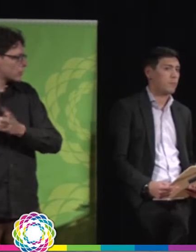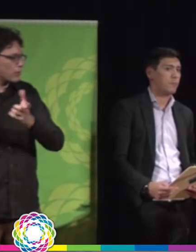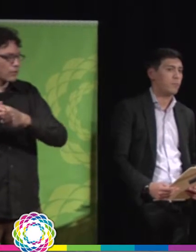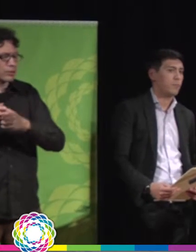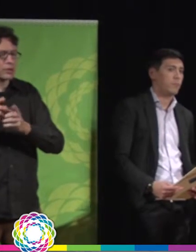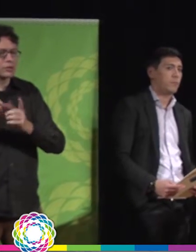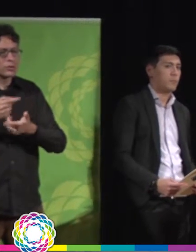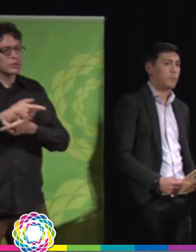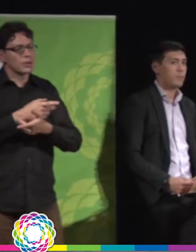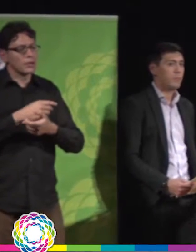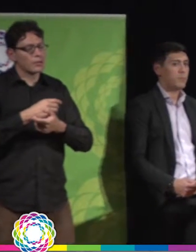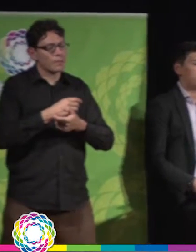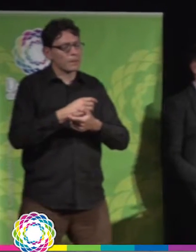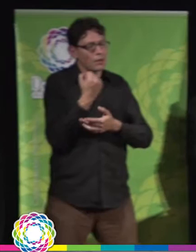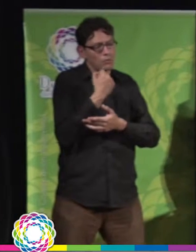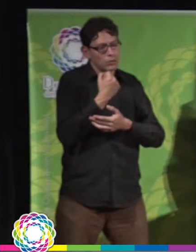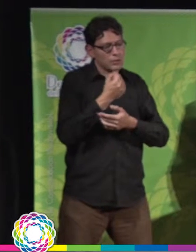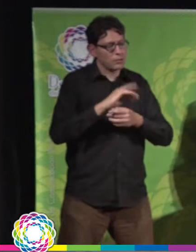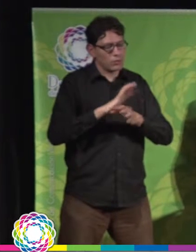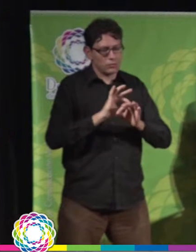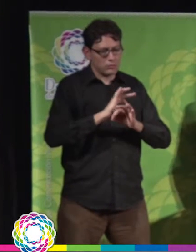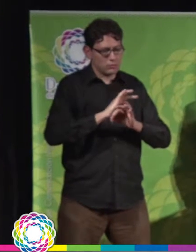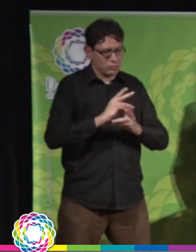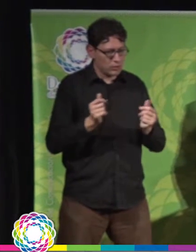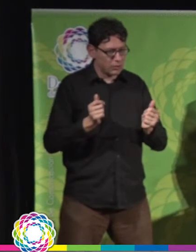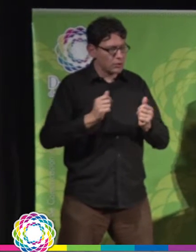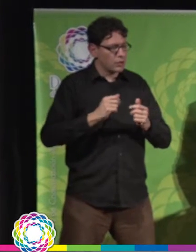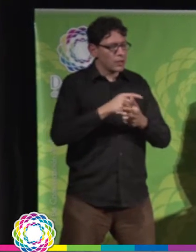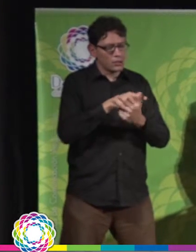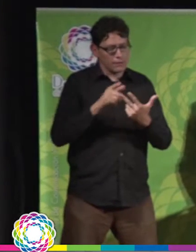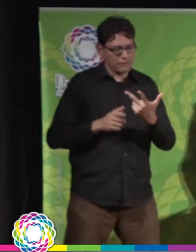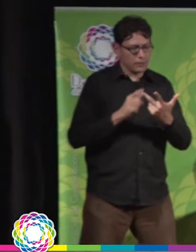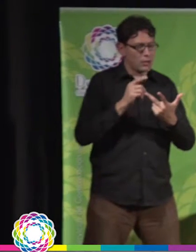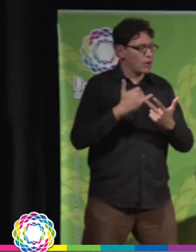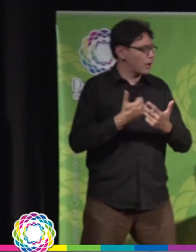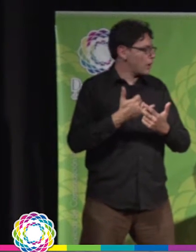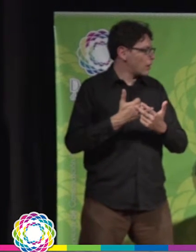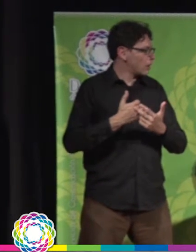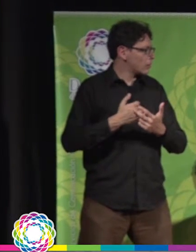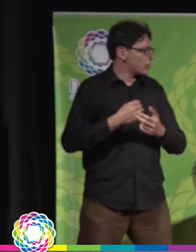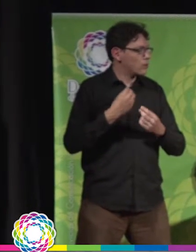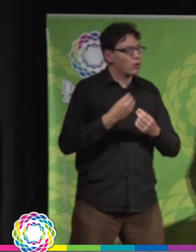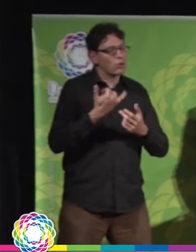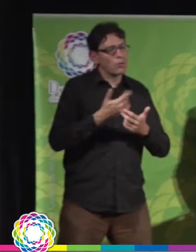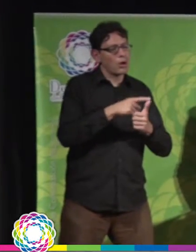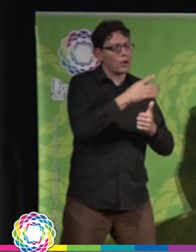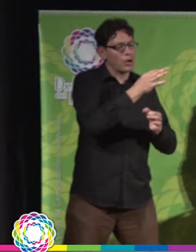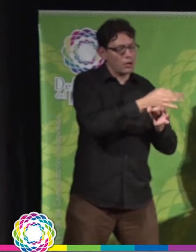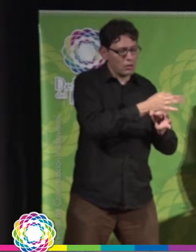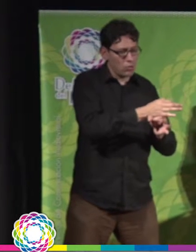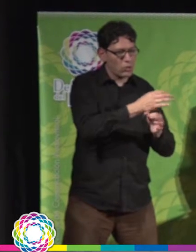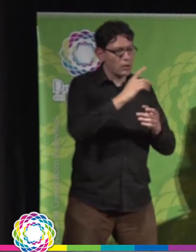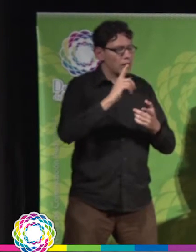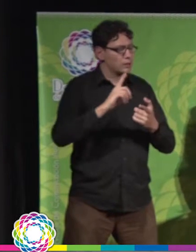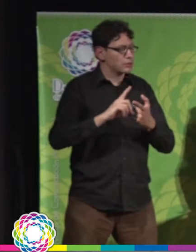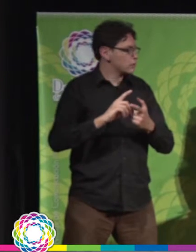importante entonces marcar, digo, para cerrar, estos tres lugares, ¿no? ¿Cómo ven los medios? Las escuelas,